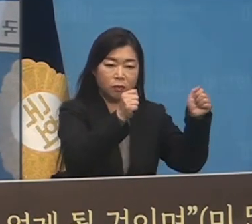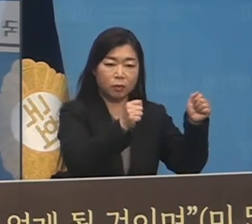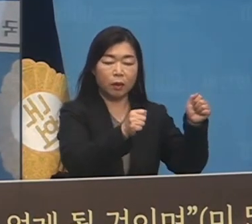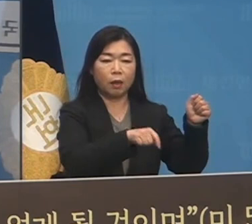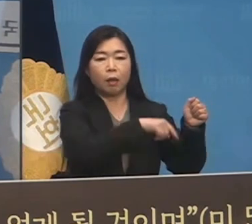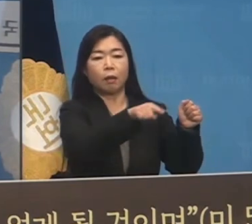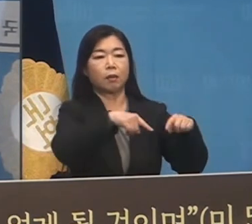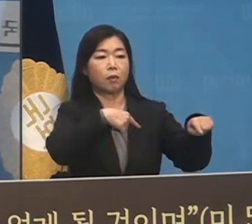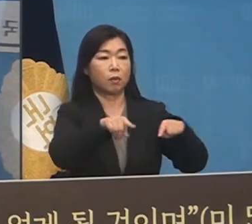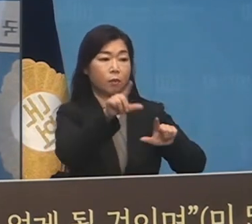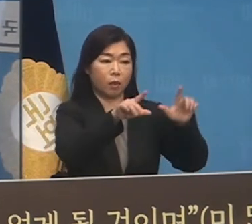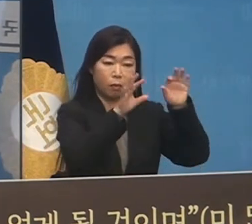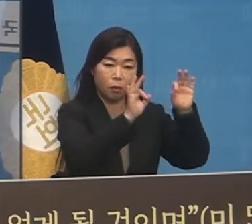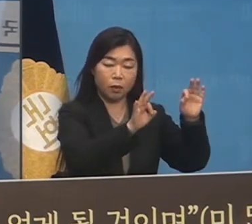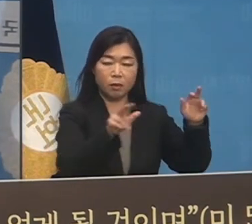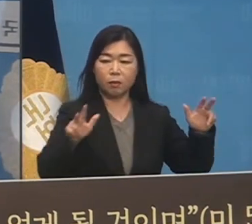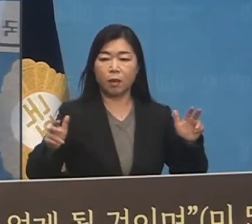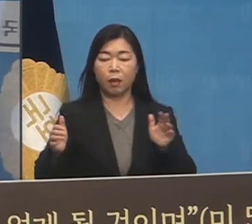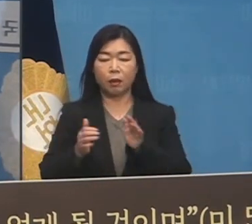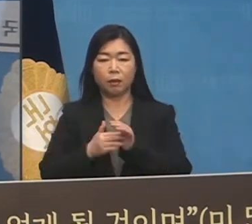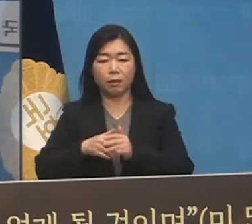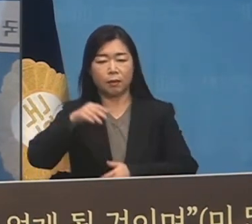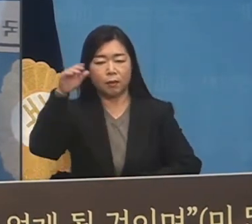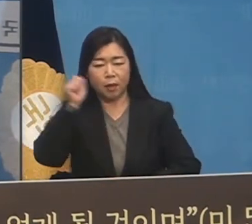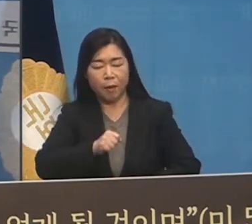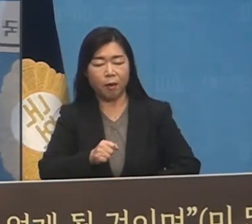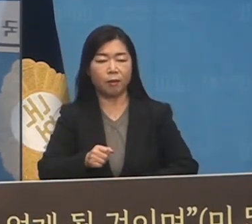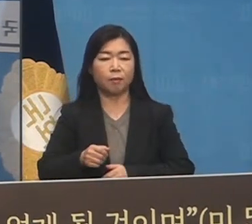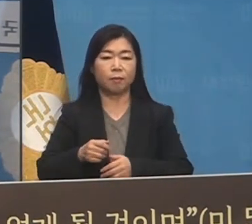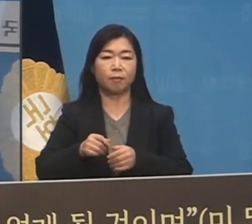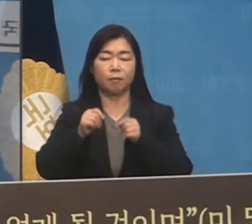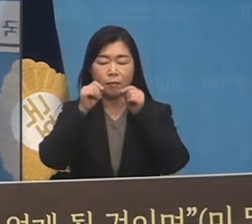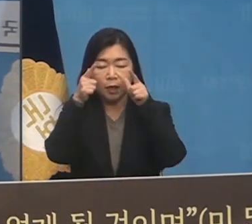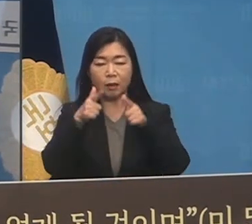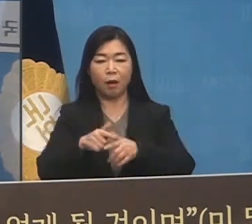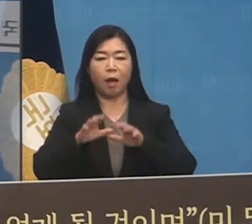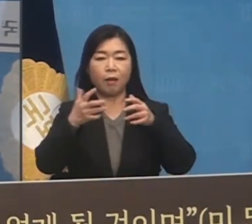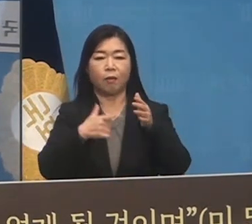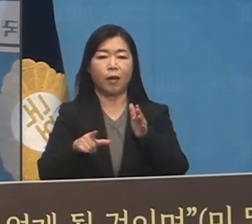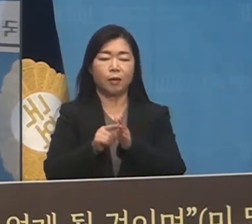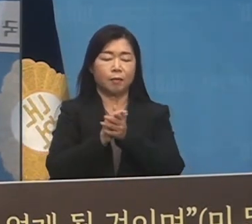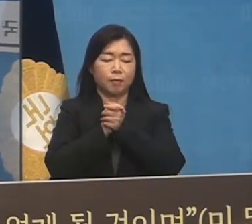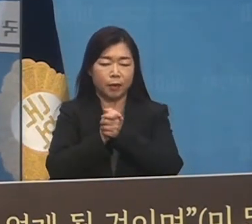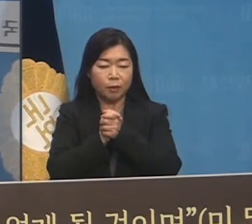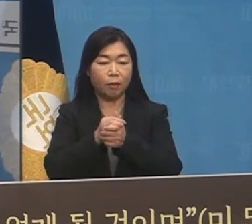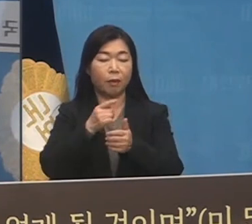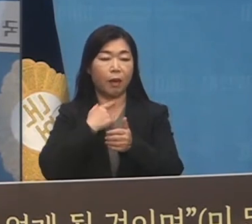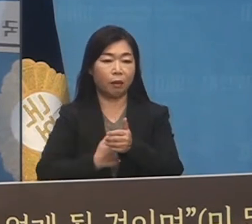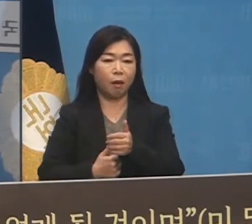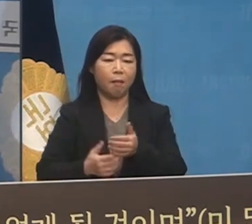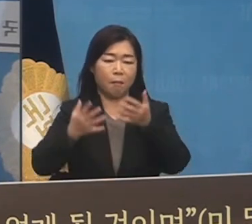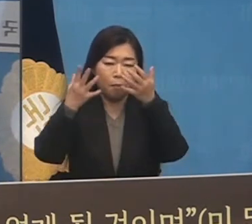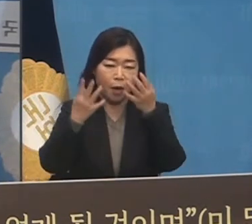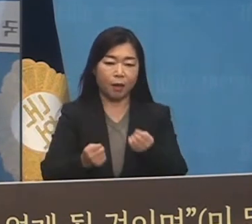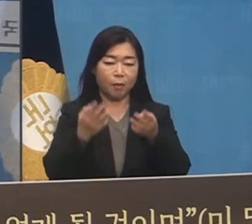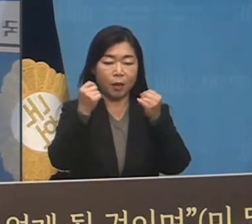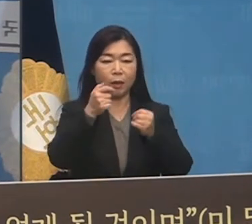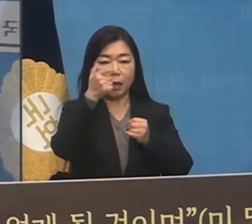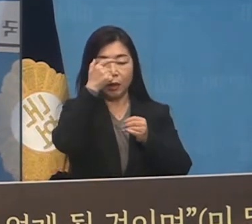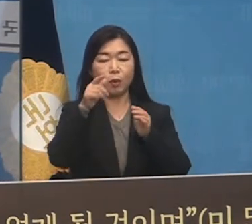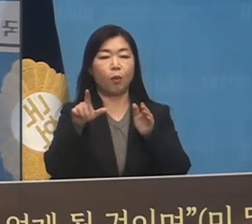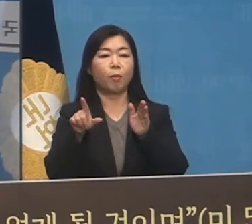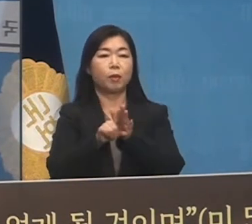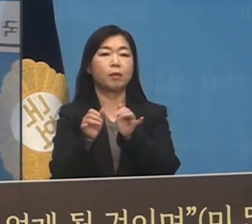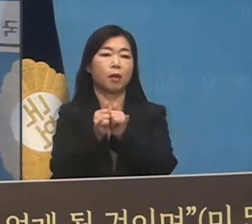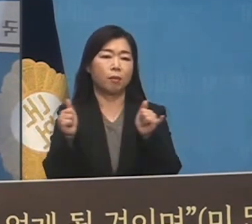보며 그동안 새벽을 깨우며 나라를 위해 기도했던 수많은